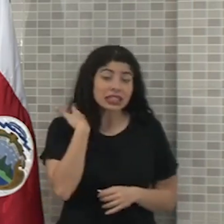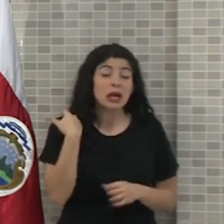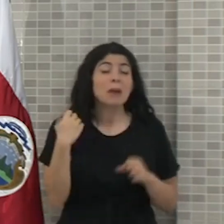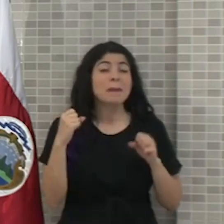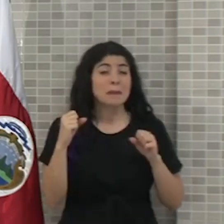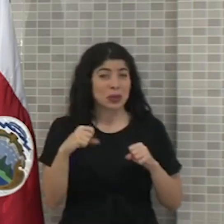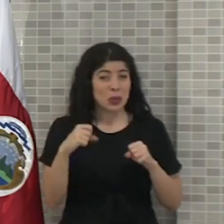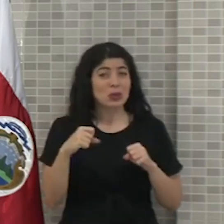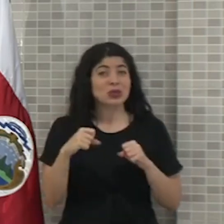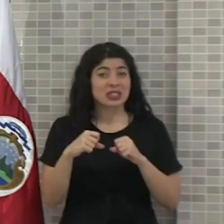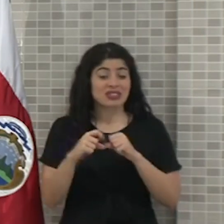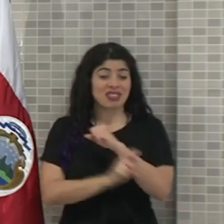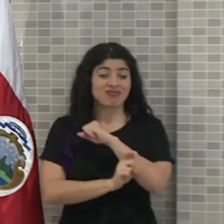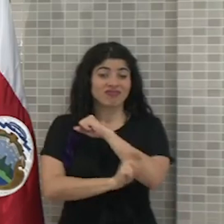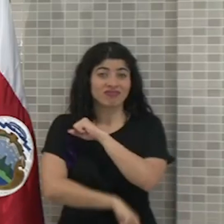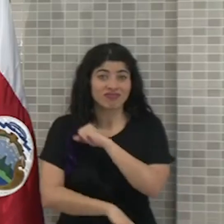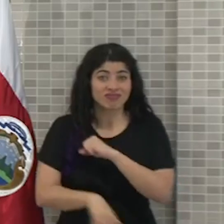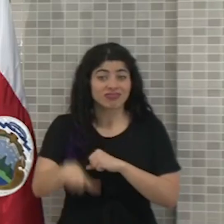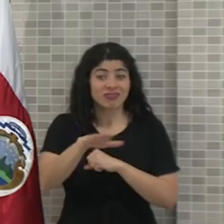podríamos estar condenando al país